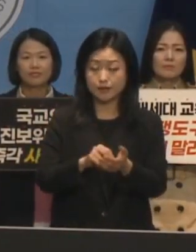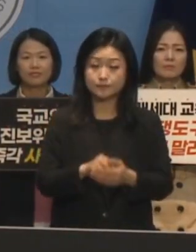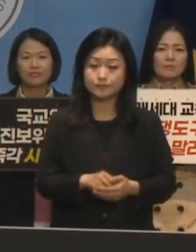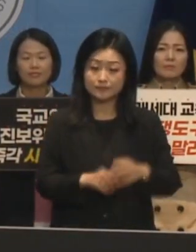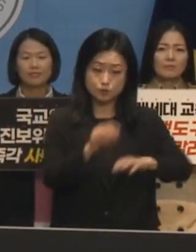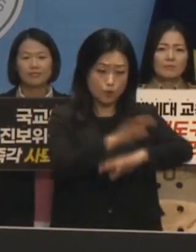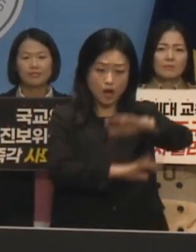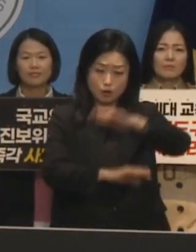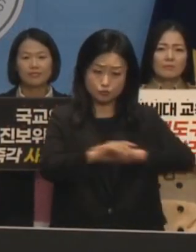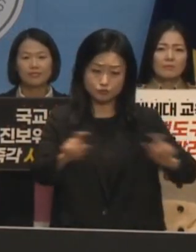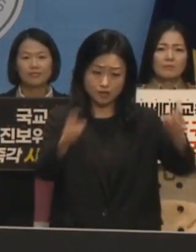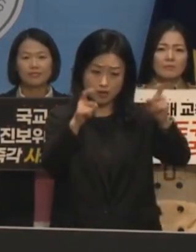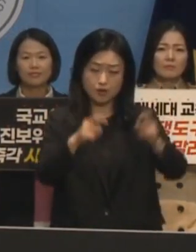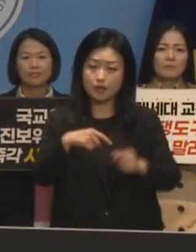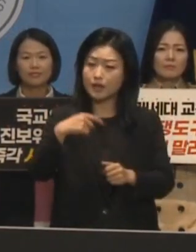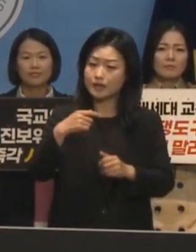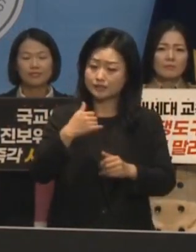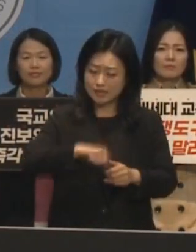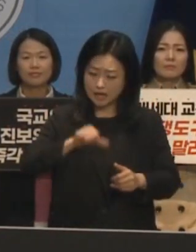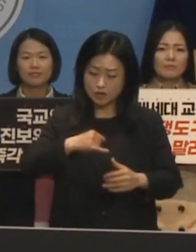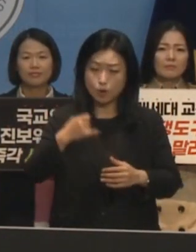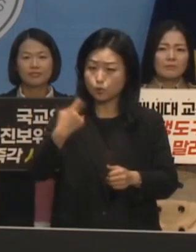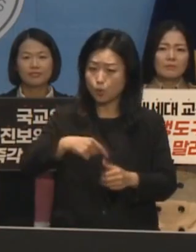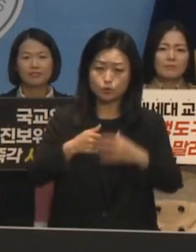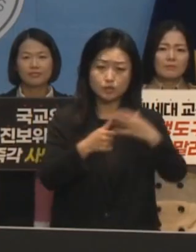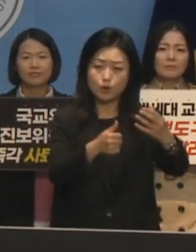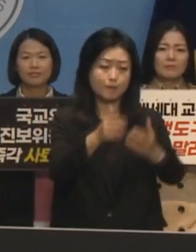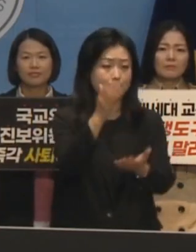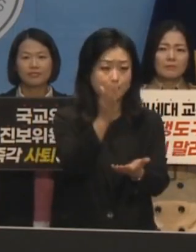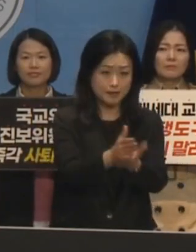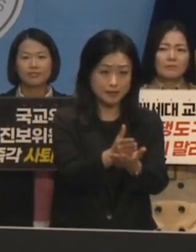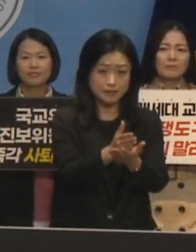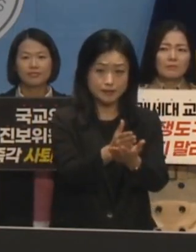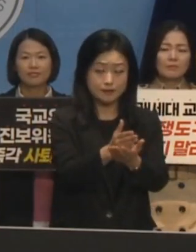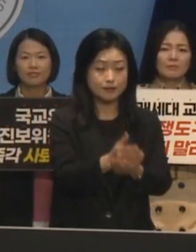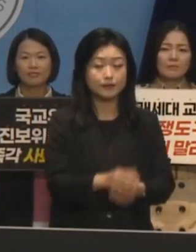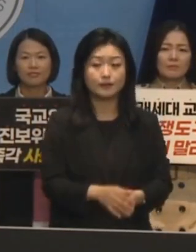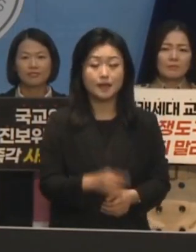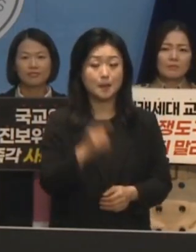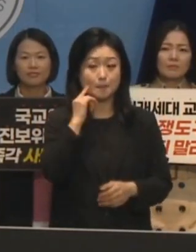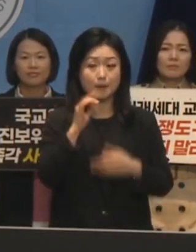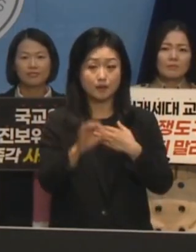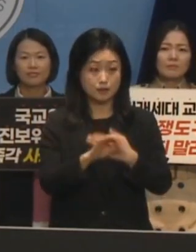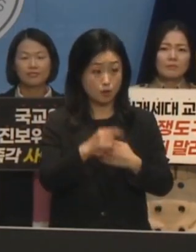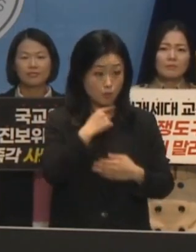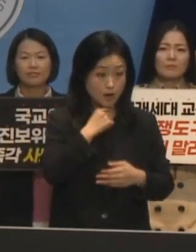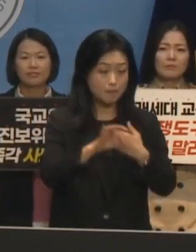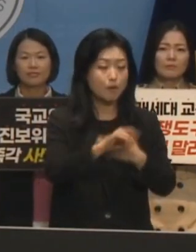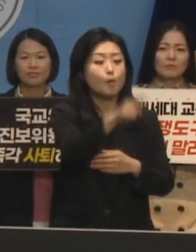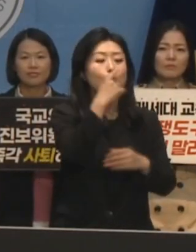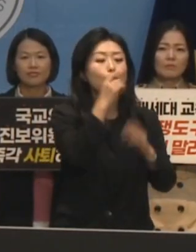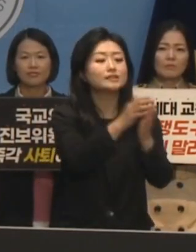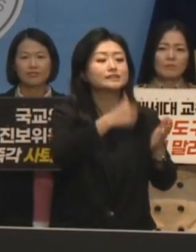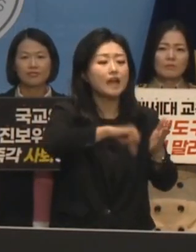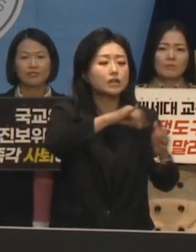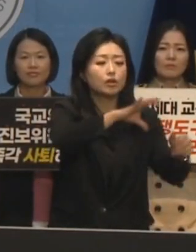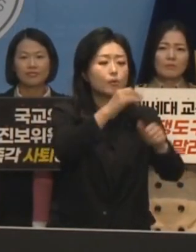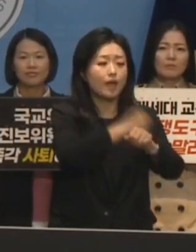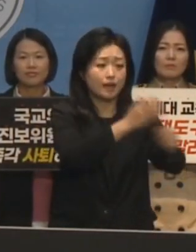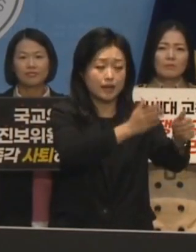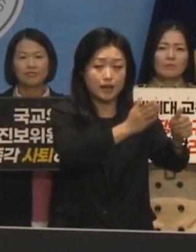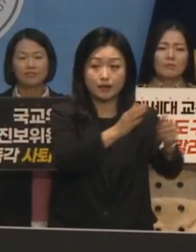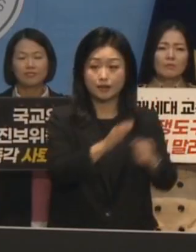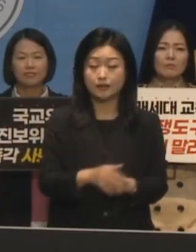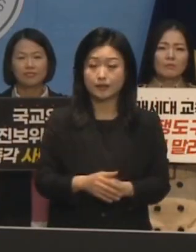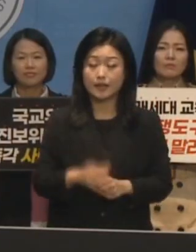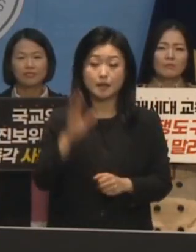되며 그러한 교육 실험이 필요하다면 자신의 자녀들을 대상으로 하시라. 우리 아이들은 대한민국을 다시 일으킬